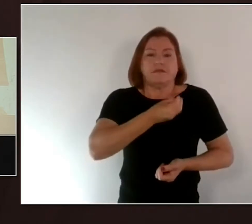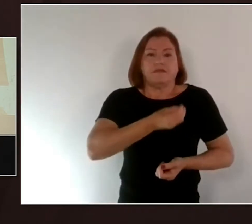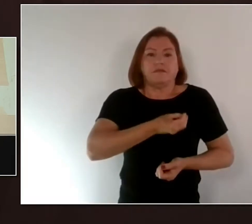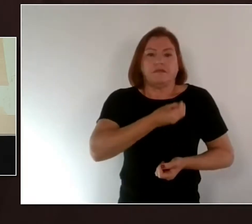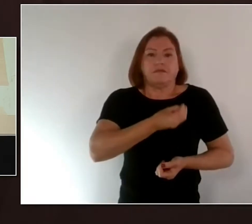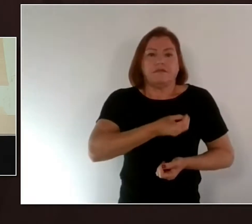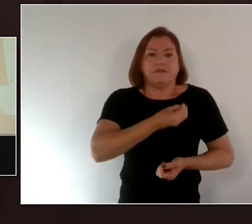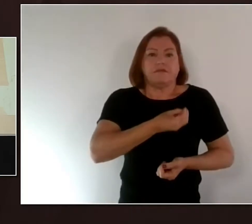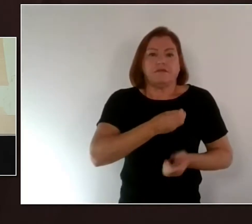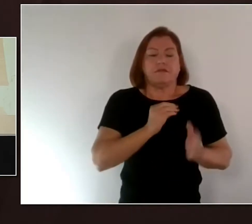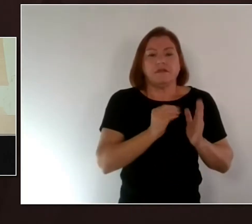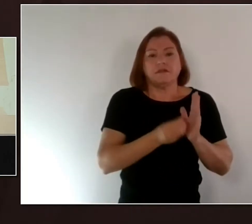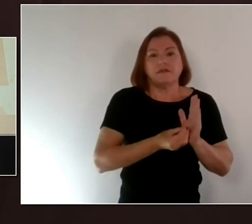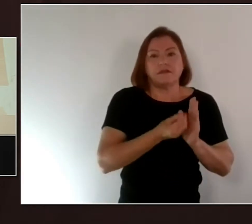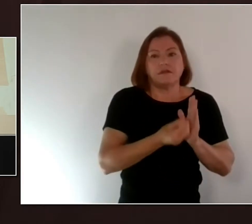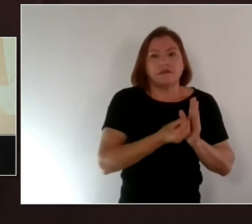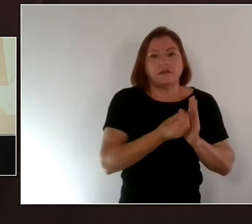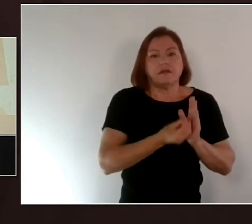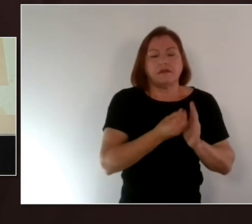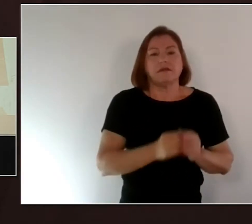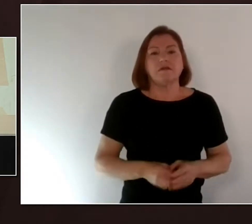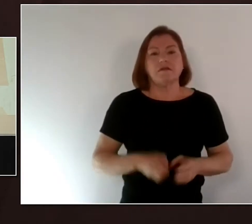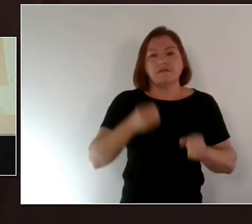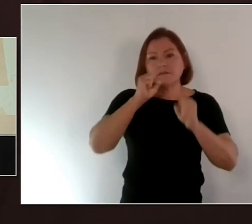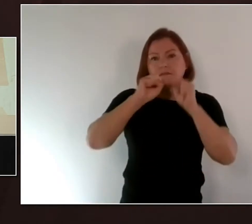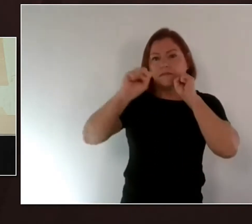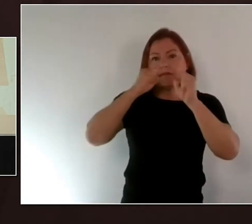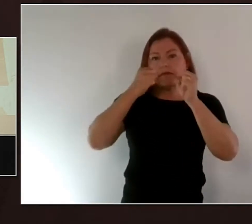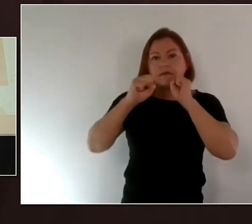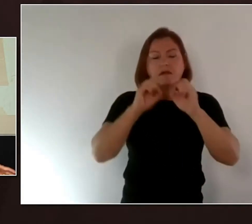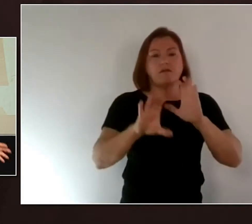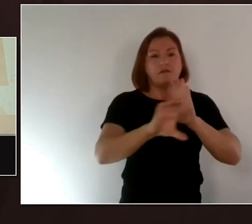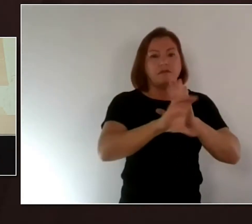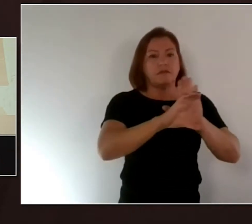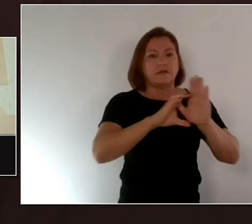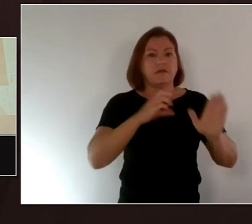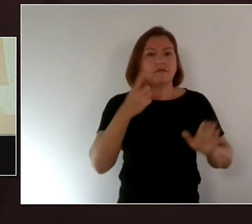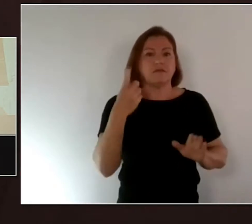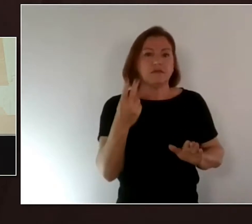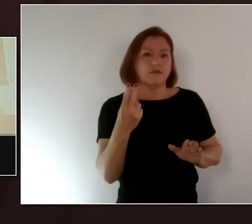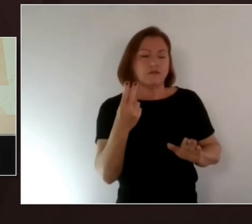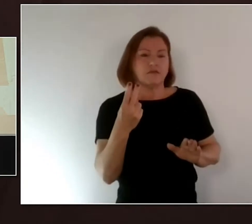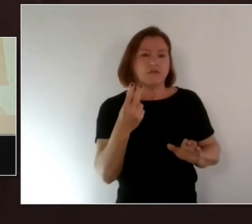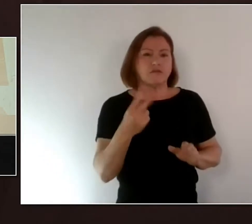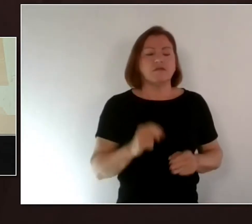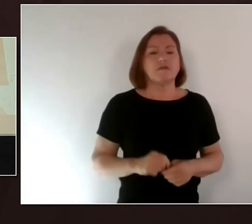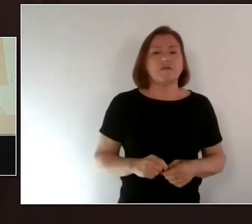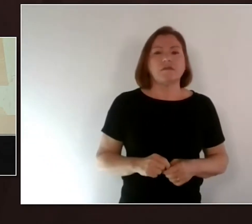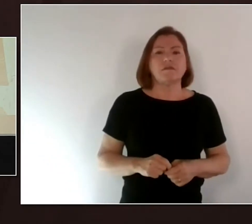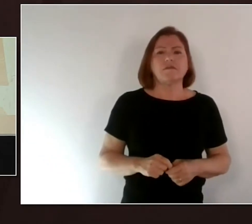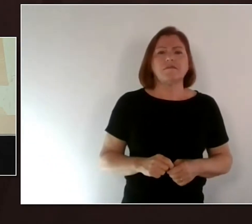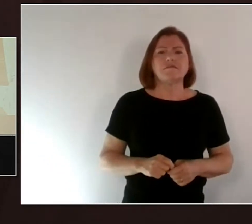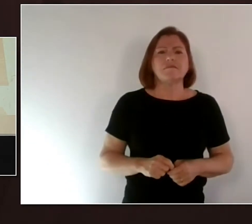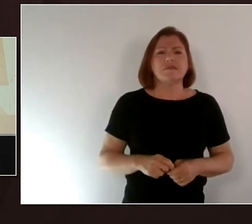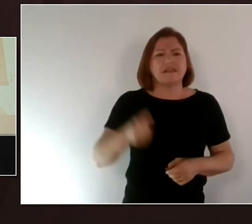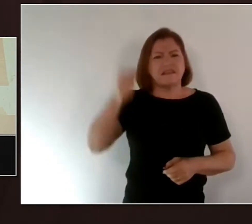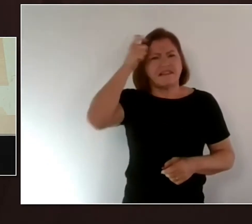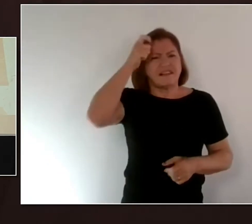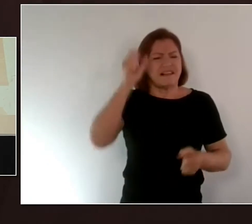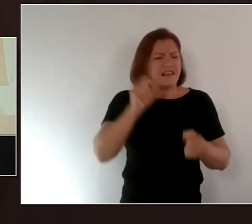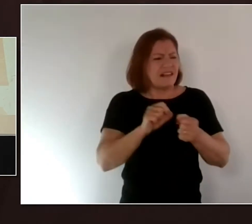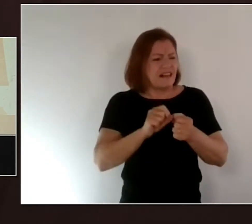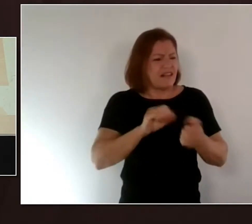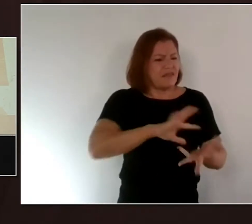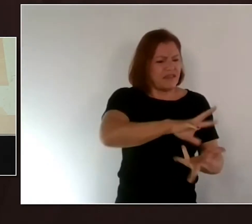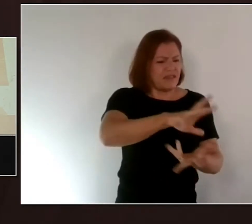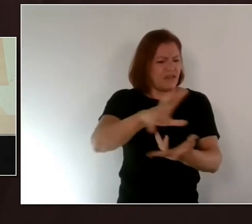aqui, Salmos 2. Então, o que Satanás fez neste mundo resultou nessa situação do versículo